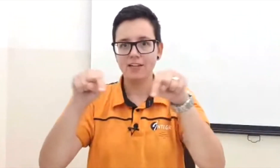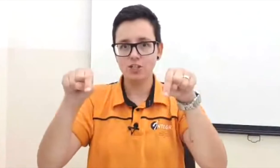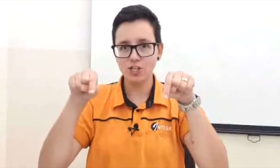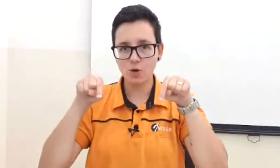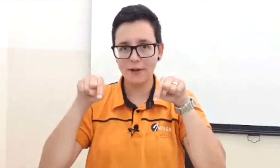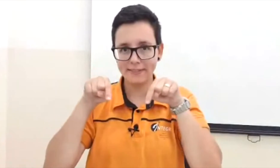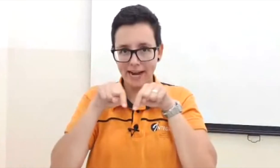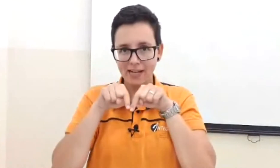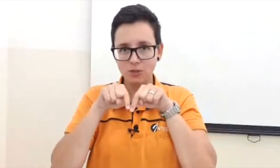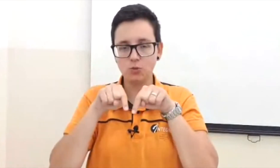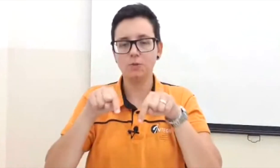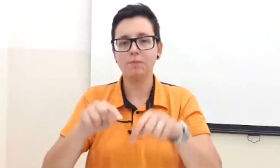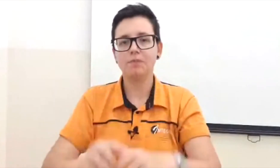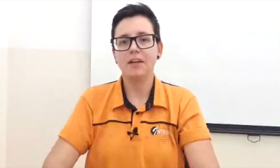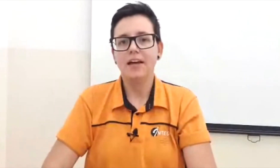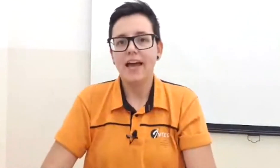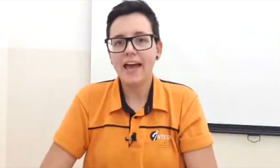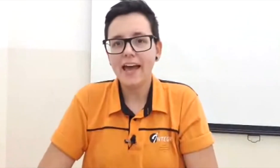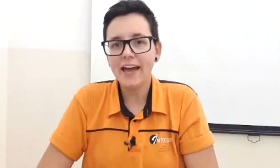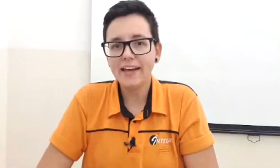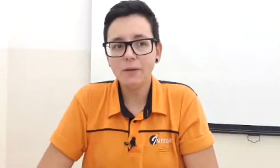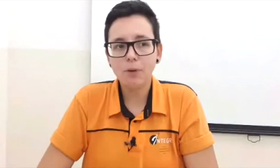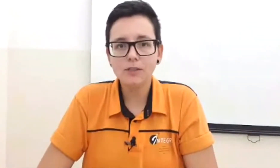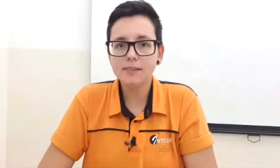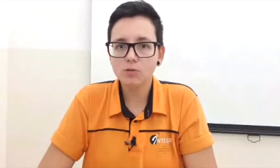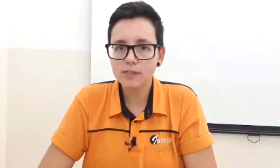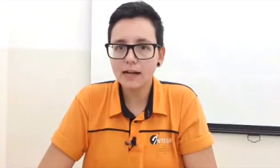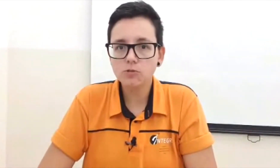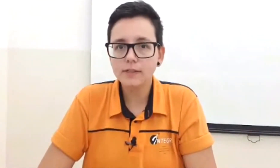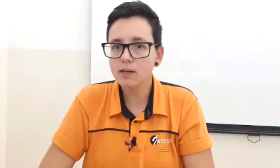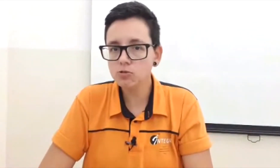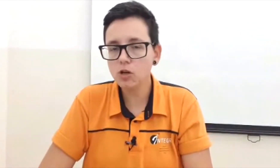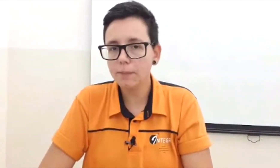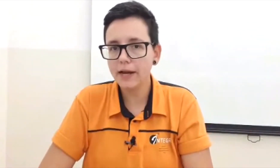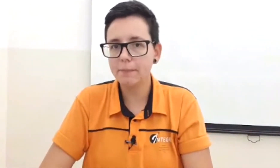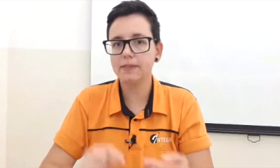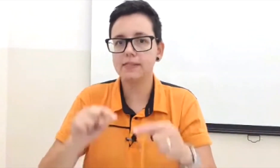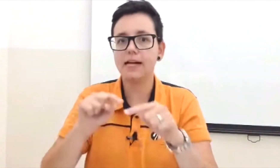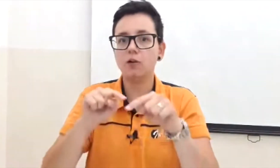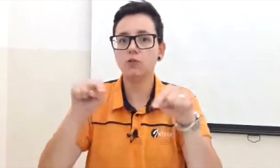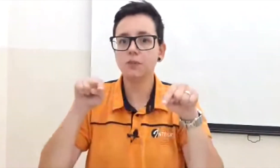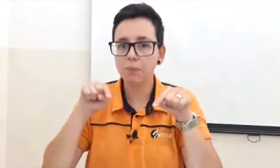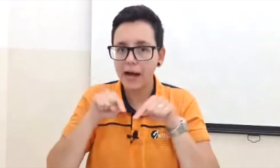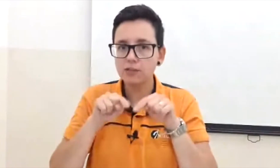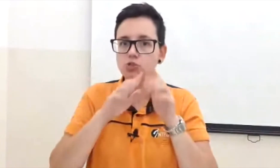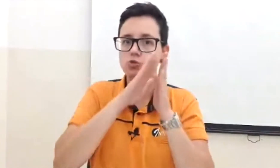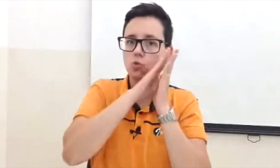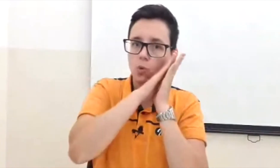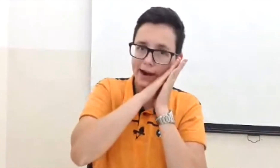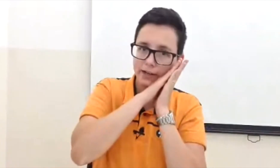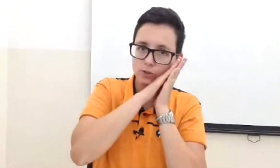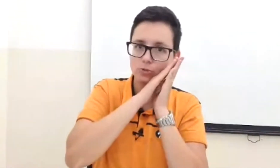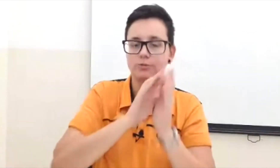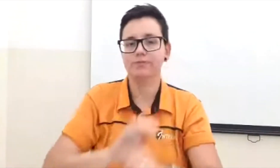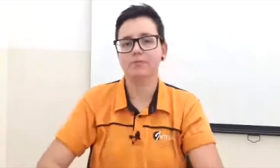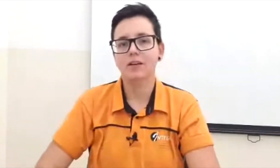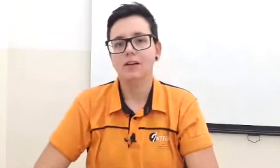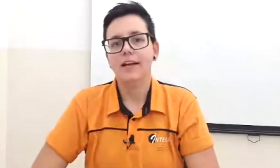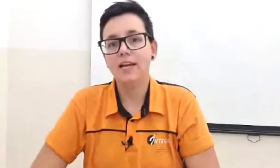de quadrado, ele pode ser usado não só para representar o espaço do quarto, ele pode